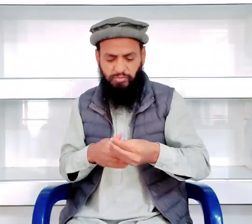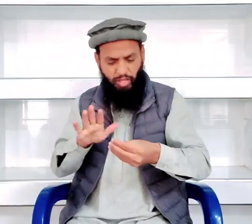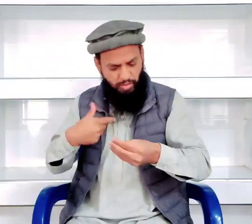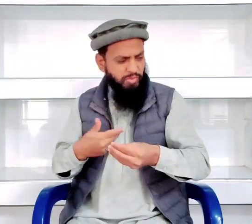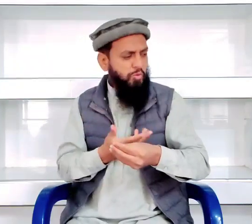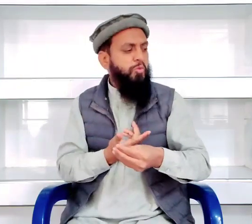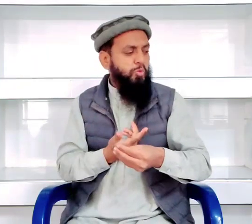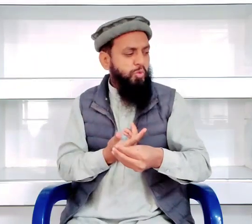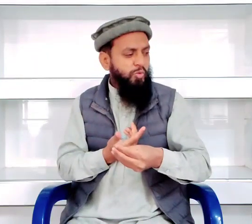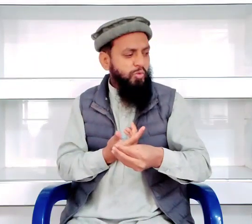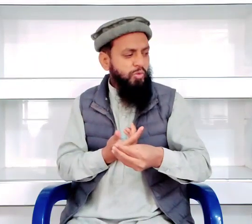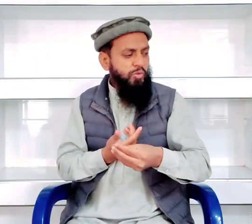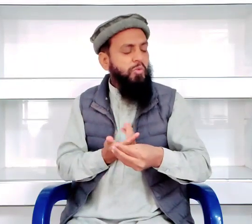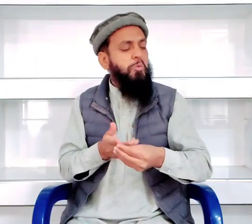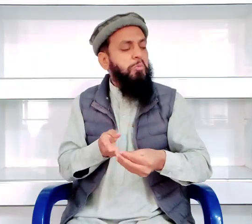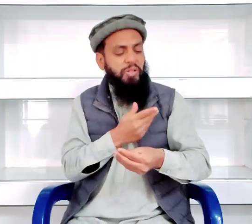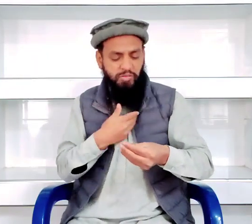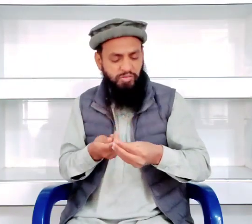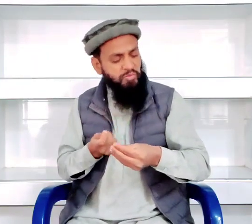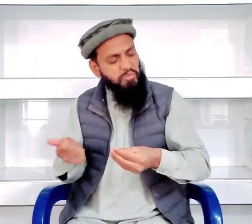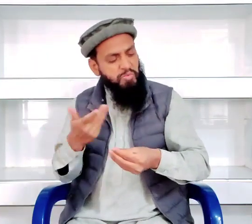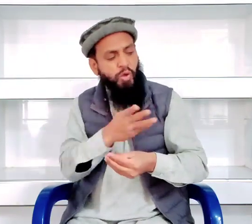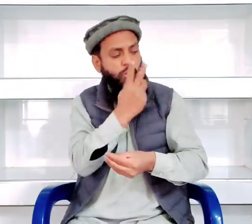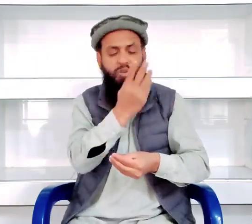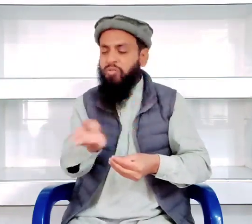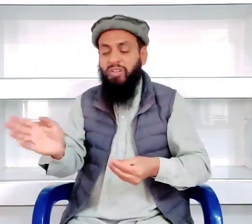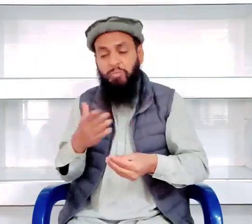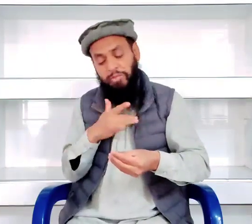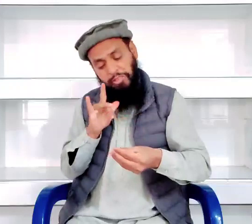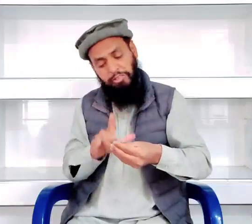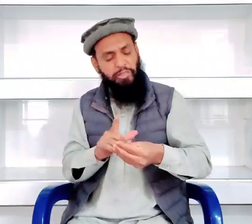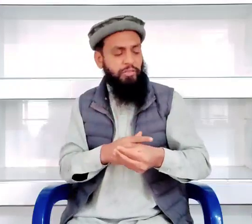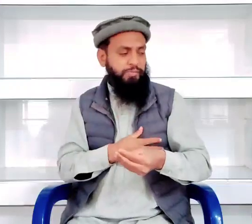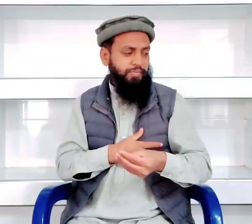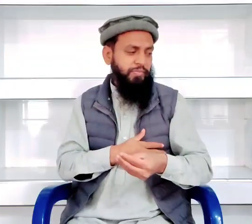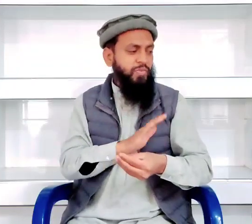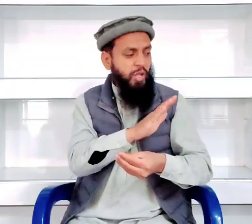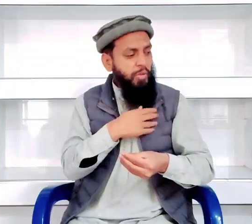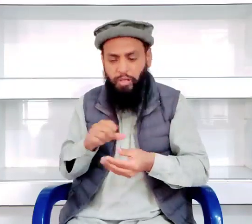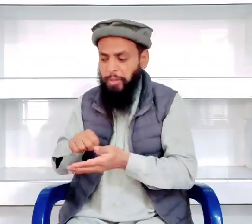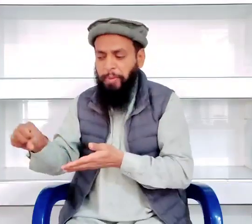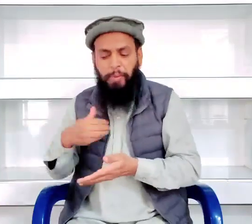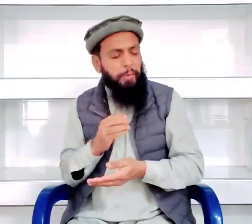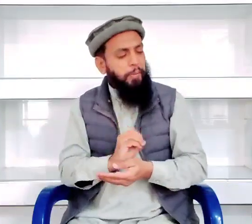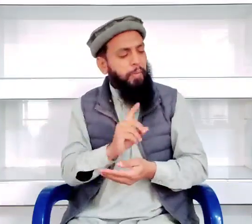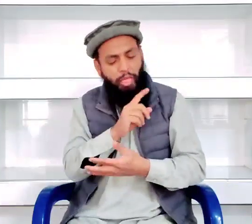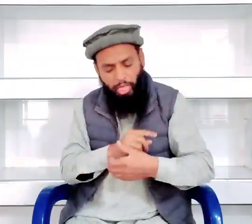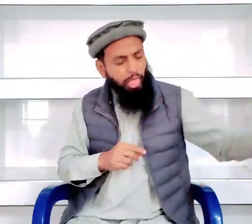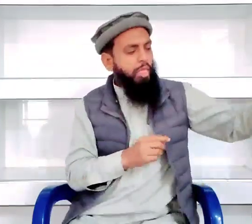سب تو پہلا ہوتا بدن کرنا دے حدیث کے اندر موجود ہے کو اچھی طرح توڑ جانا چاہیے ماپ لینا چاہیے وزن